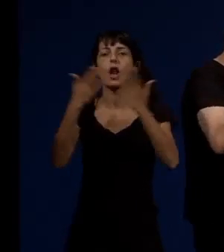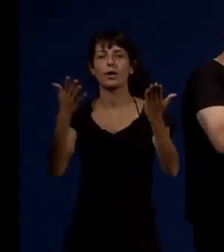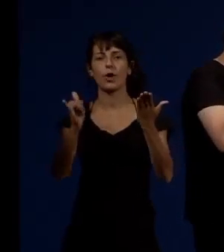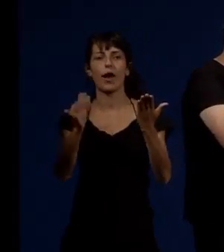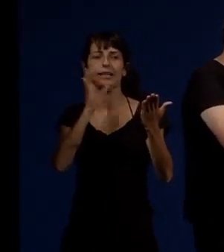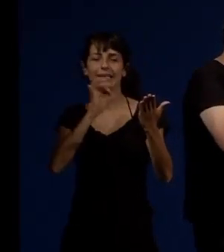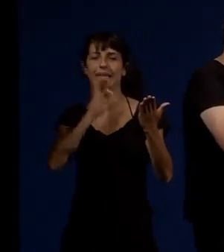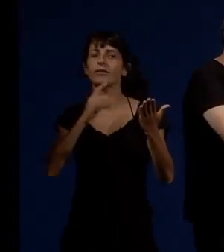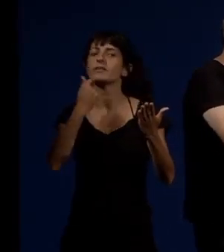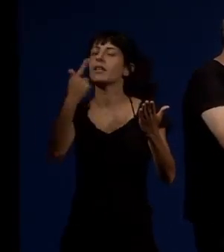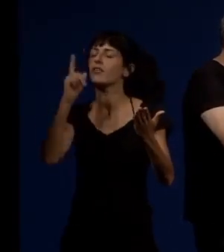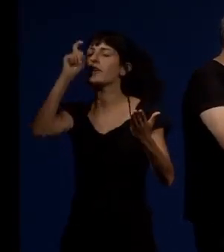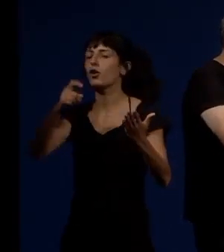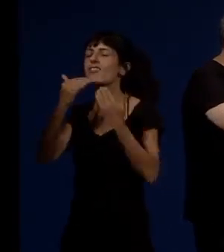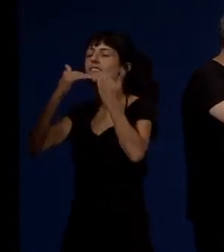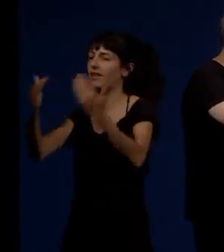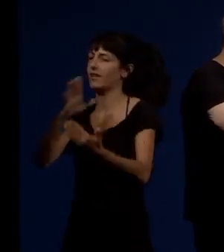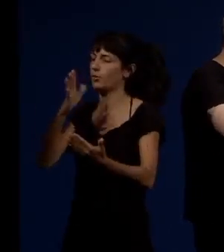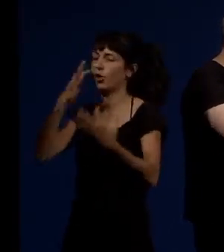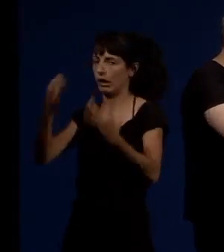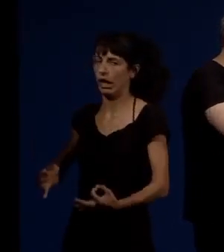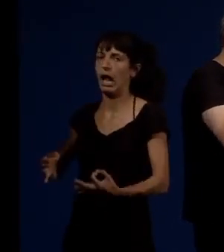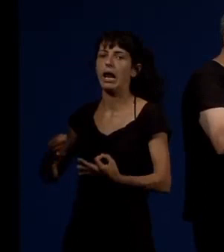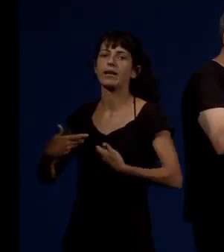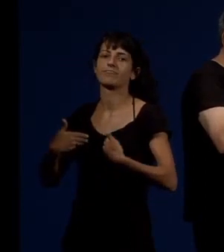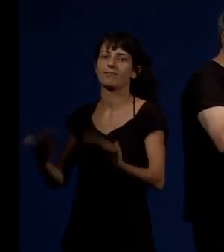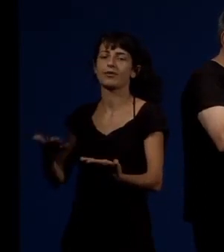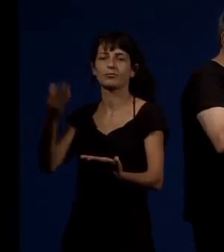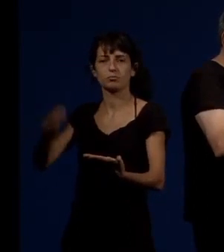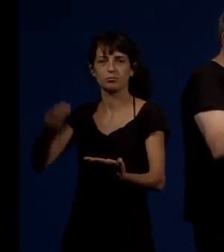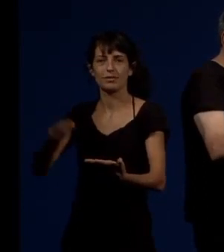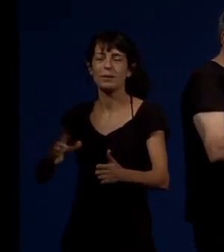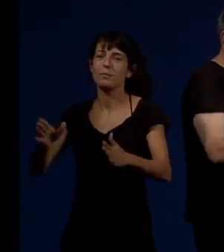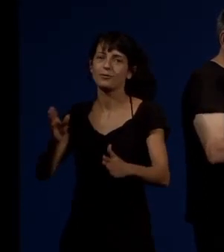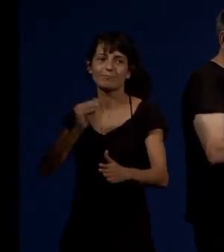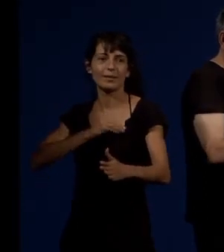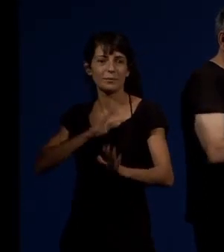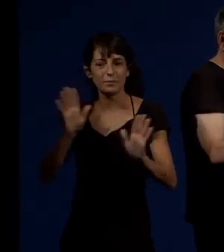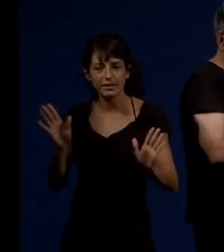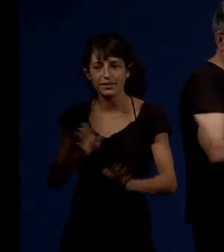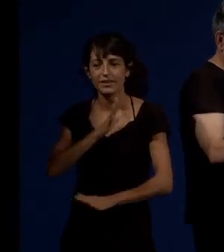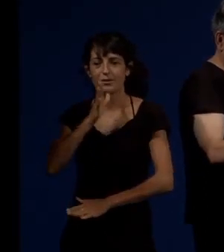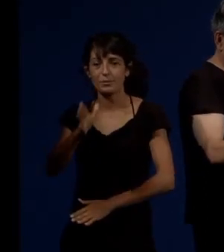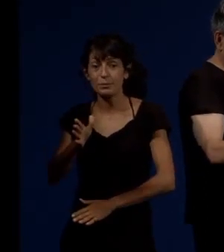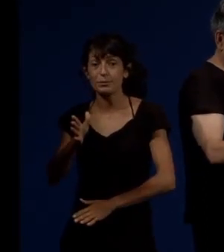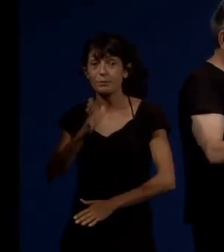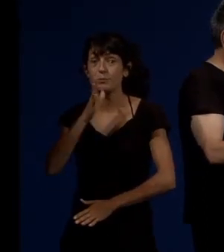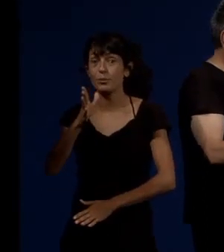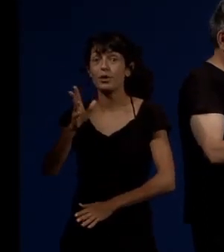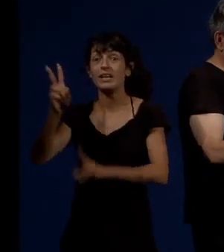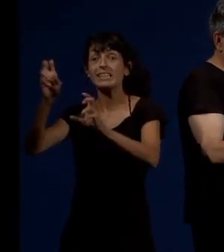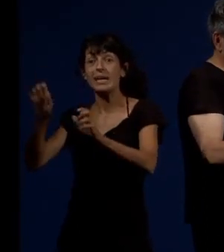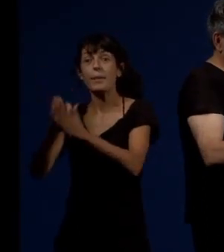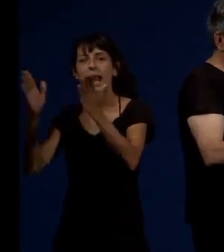grazas por este agasallo, en serio, señor Feijóo, que é un bo agasallo, pero que lástima, que mágoa que non se corresponda con manter a gratuidade dos libros